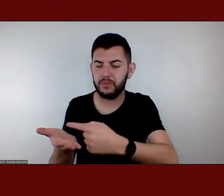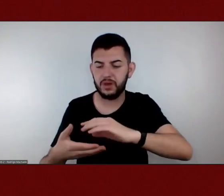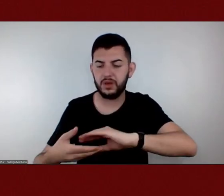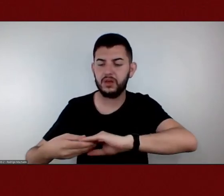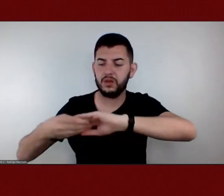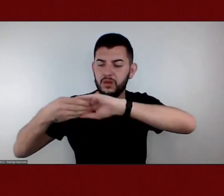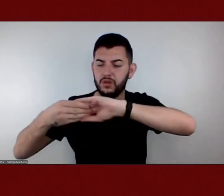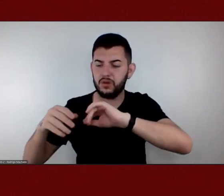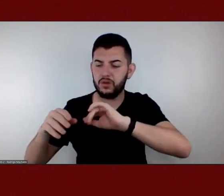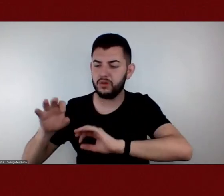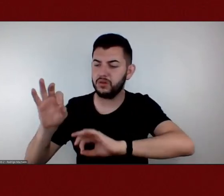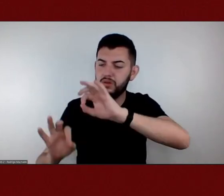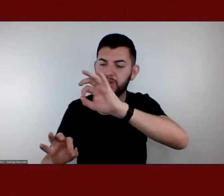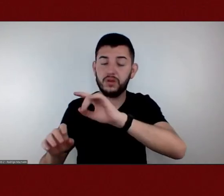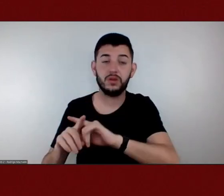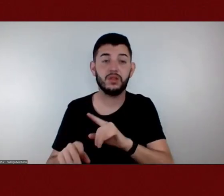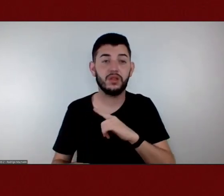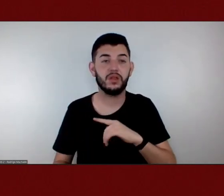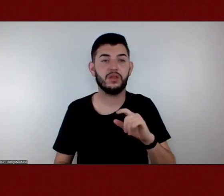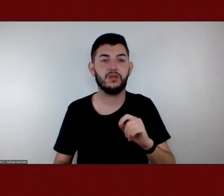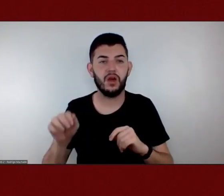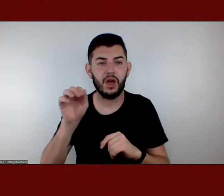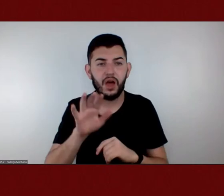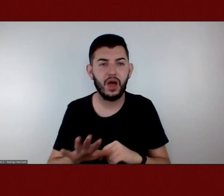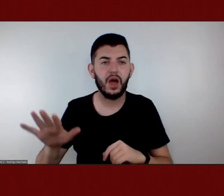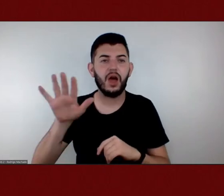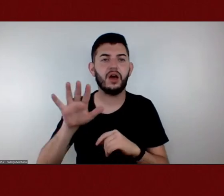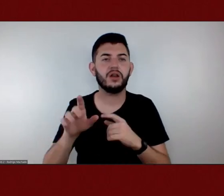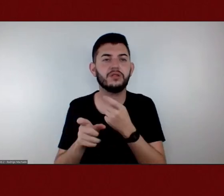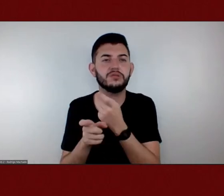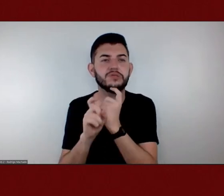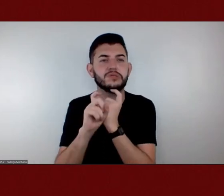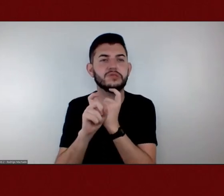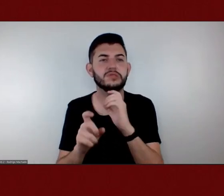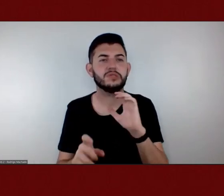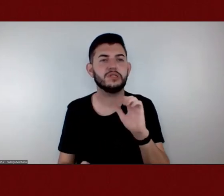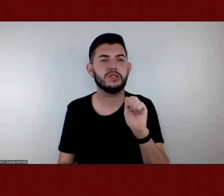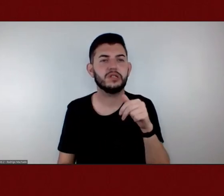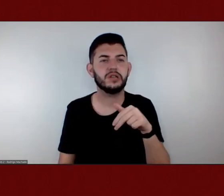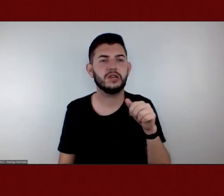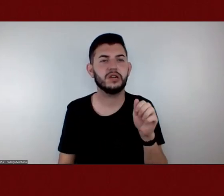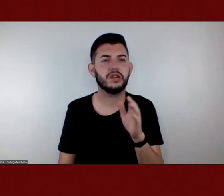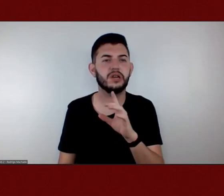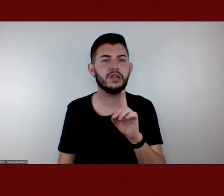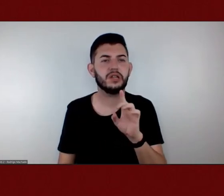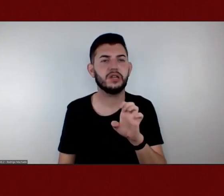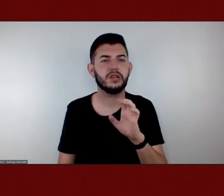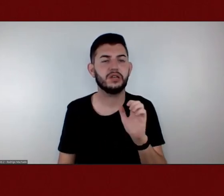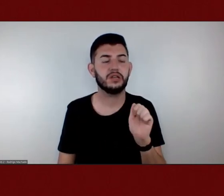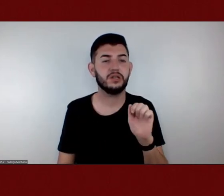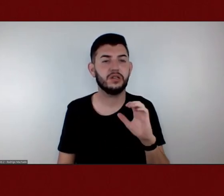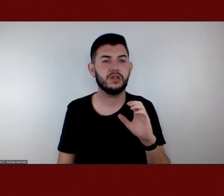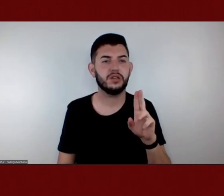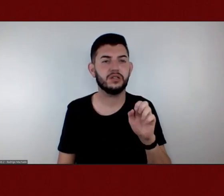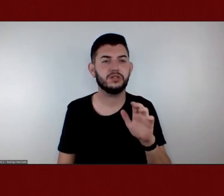na área da cana-de-açúcar em Pernambuco, e aquilo gerou um processo que